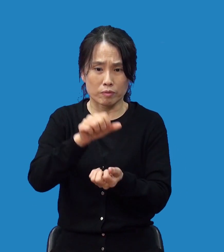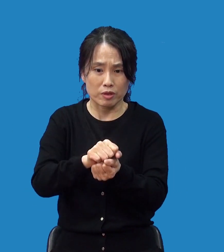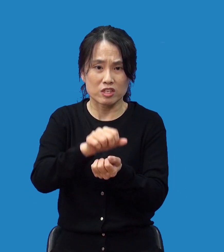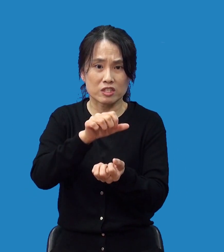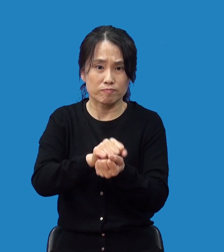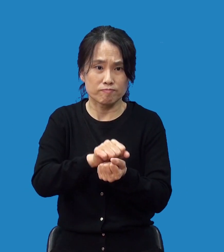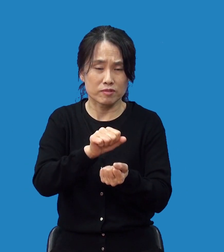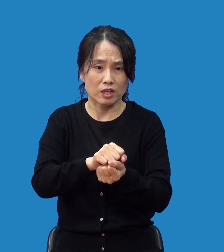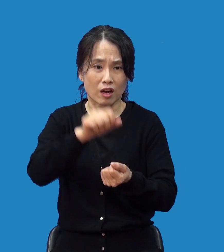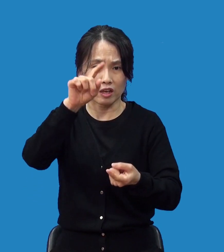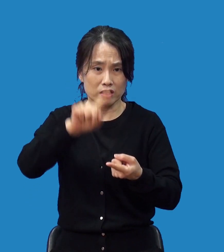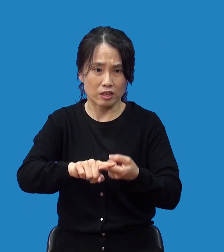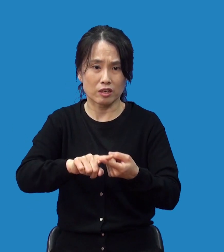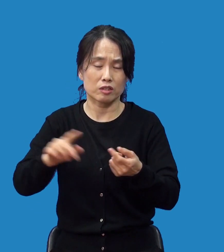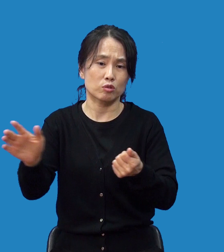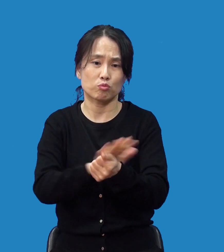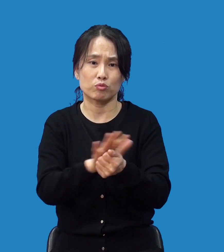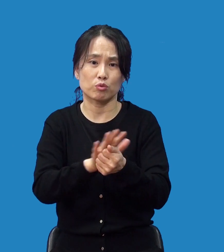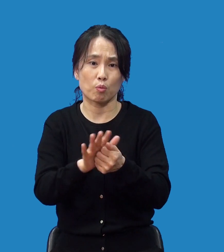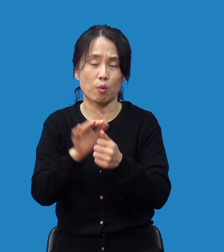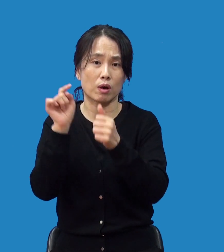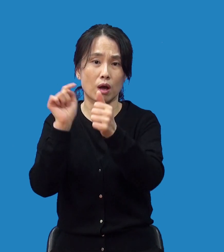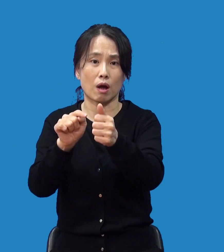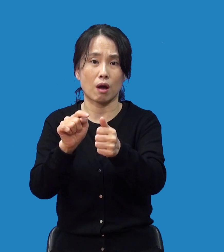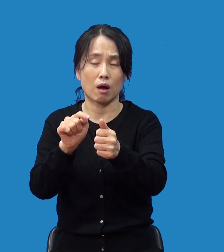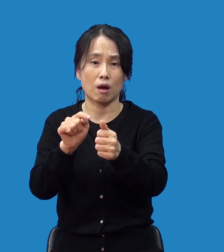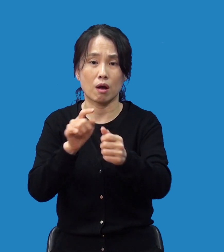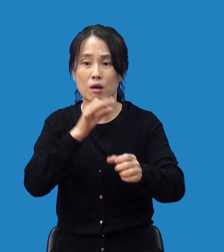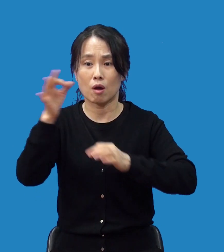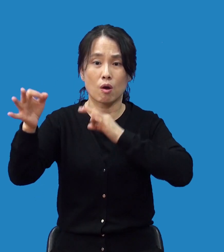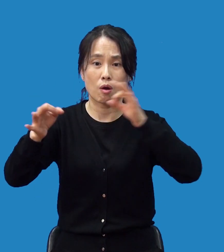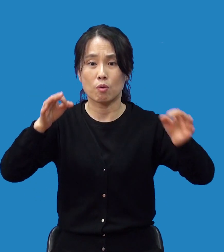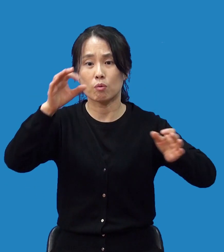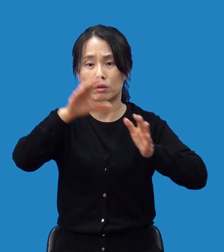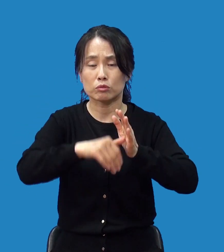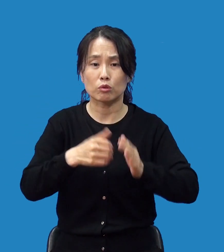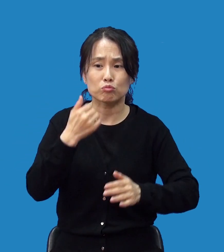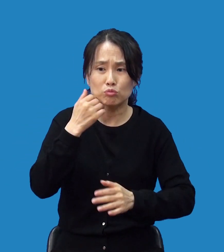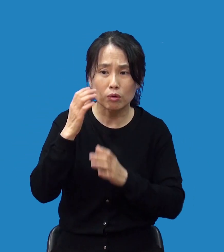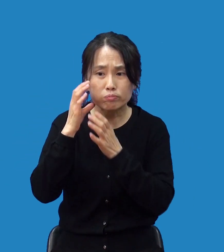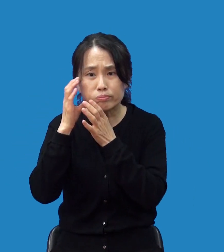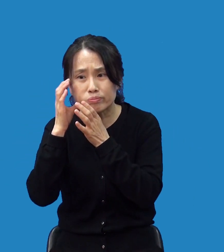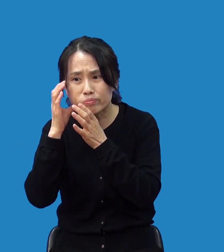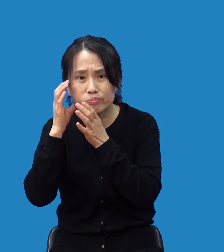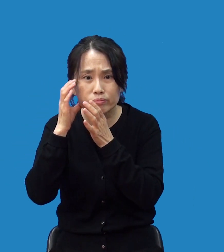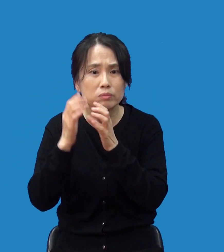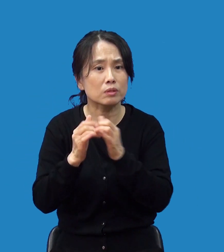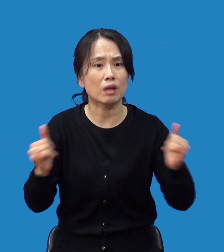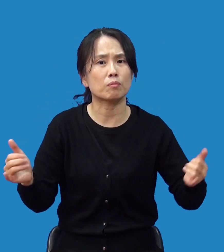대고 위로하라. 이렇게 말씀하셨는데 누가 그 말씀을 기울였겠습니까?